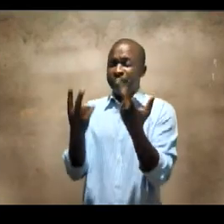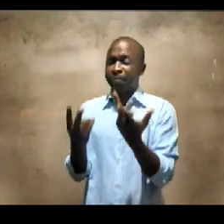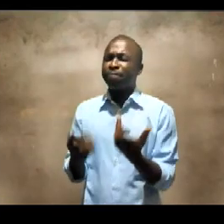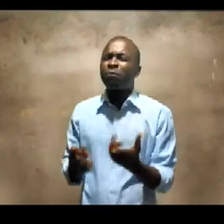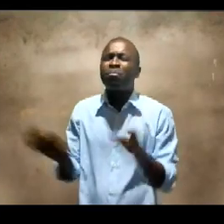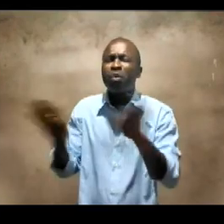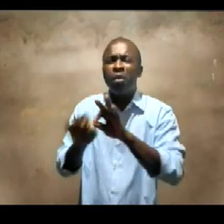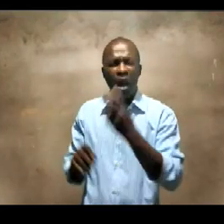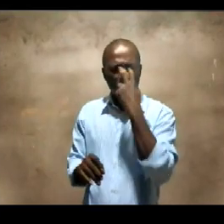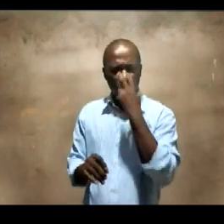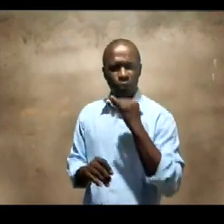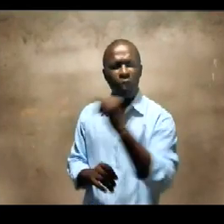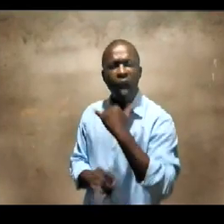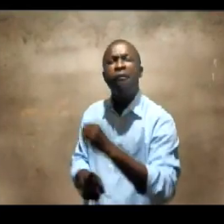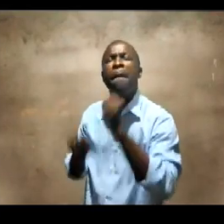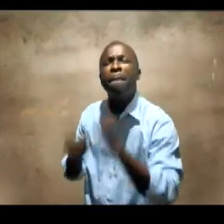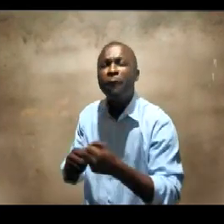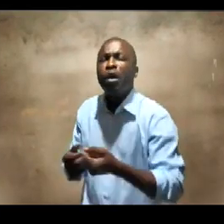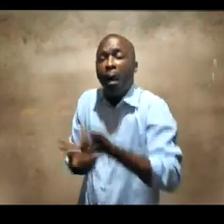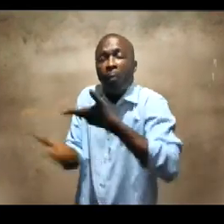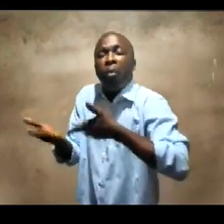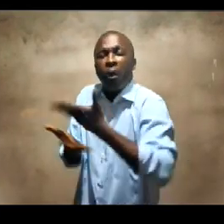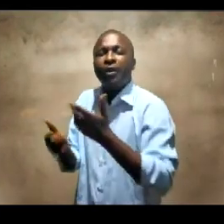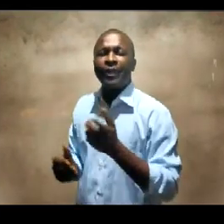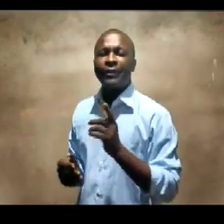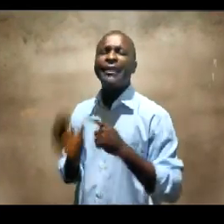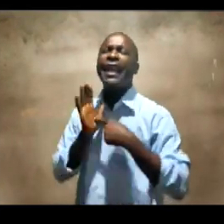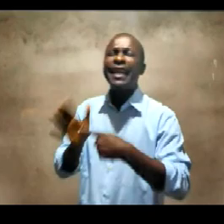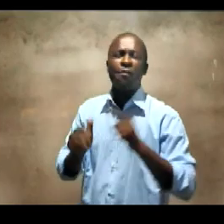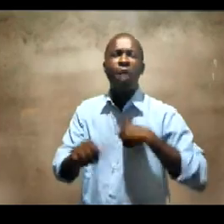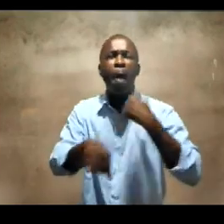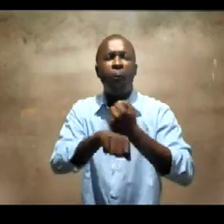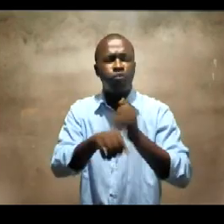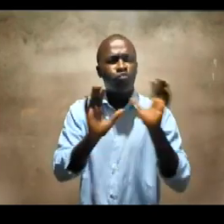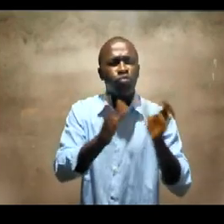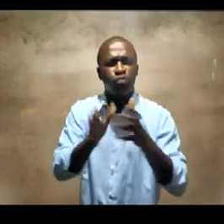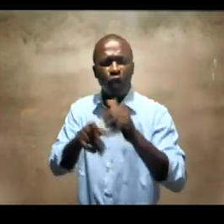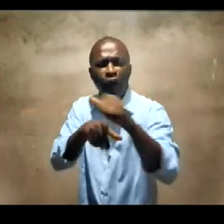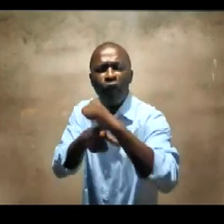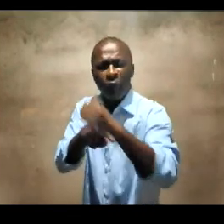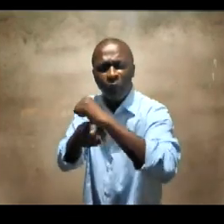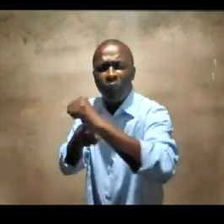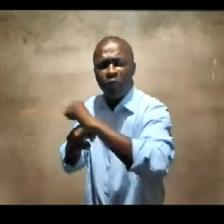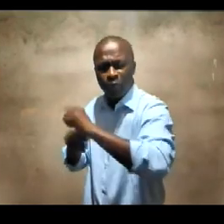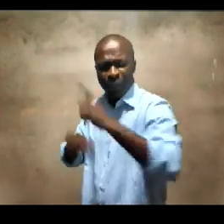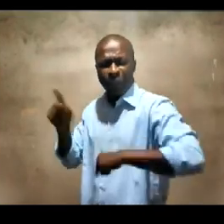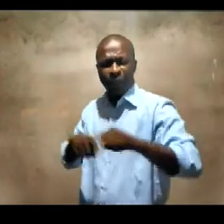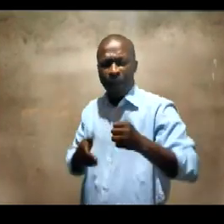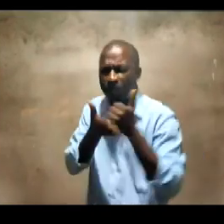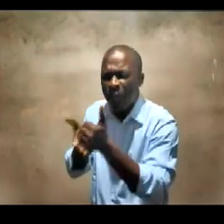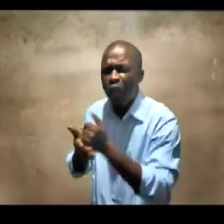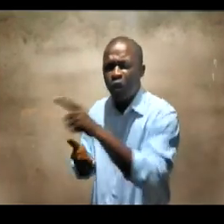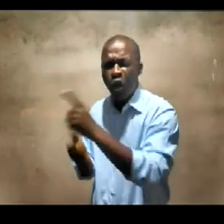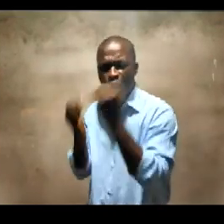faire pratiquer également avec le bandeau. Donc je mets en place divers ateliers où ils apprennent à jouer au football sans se